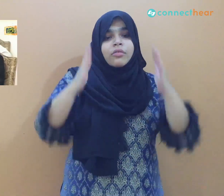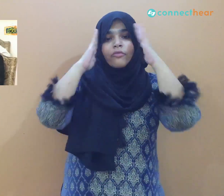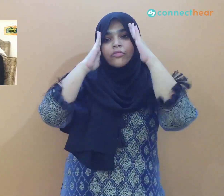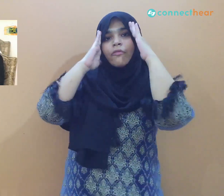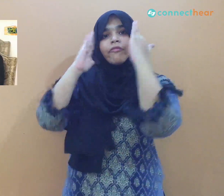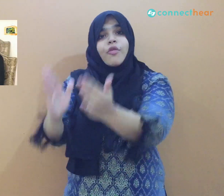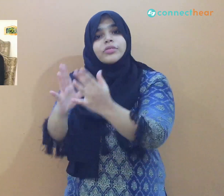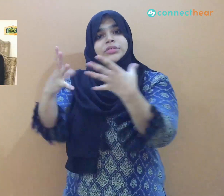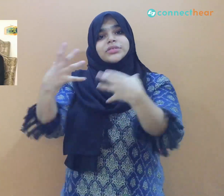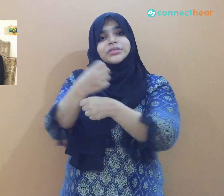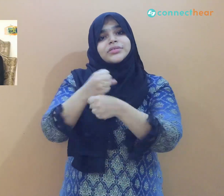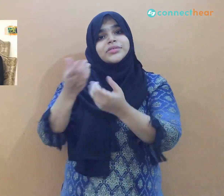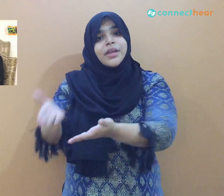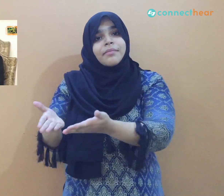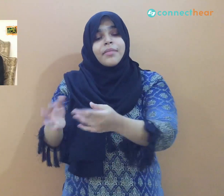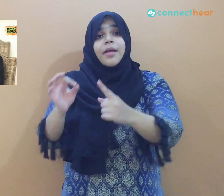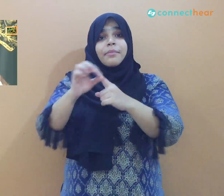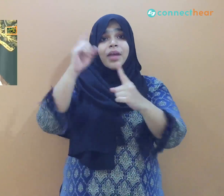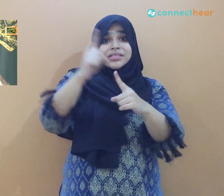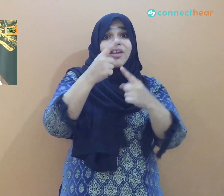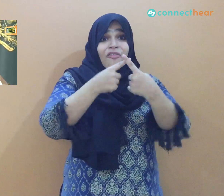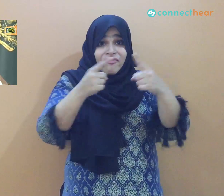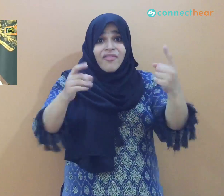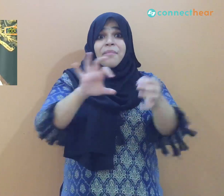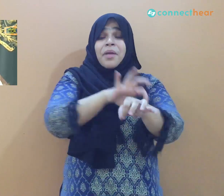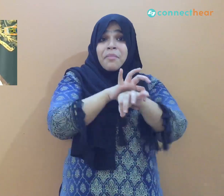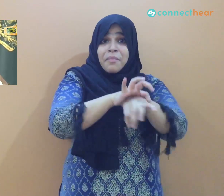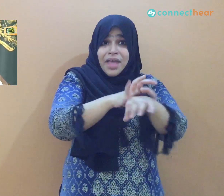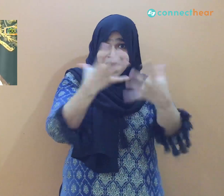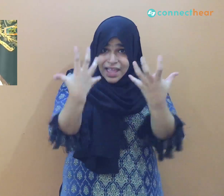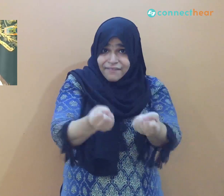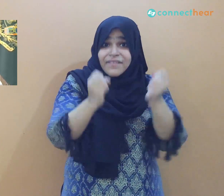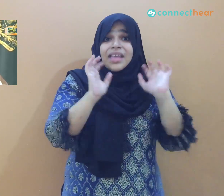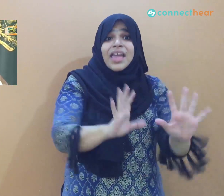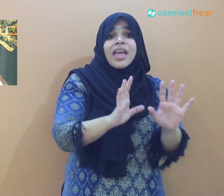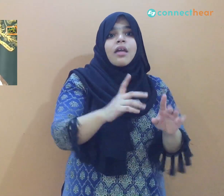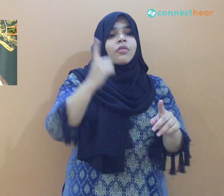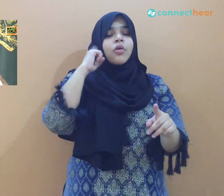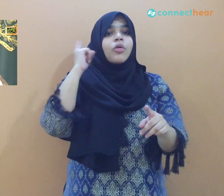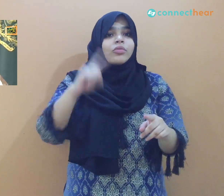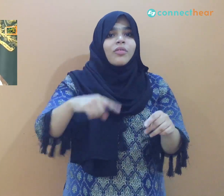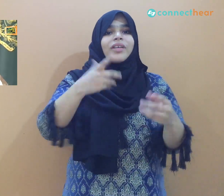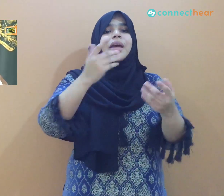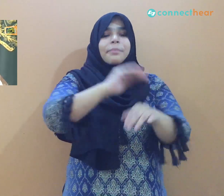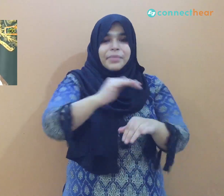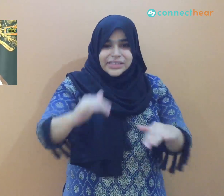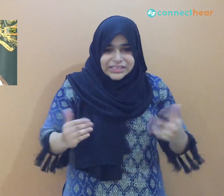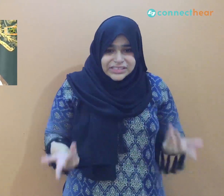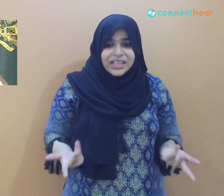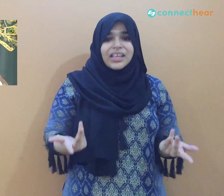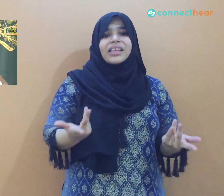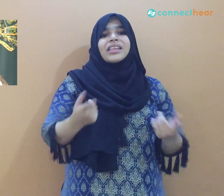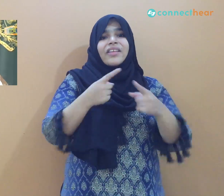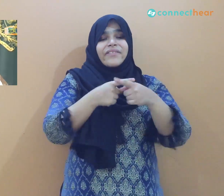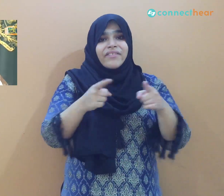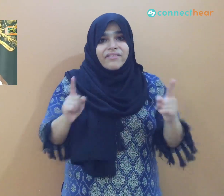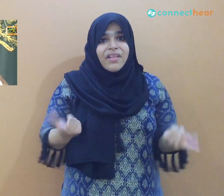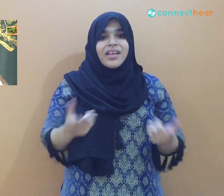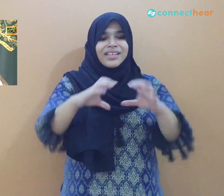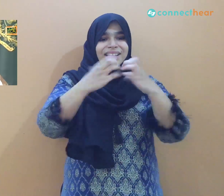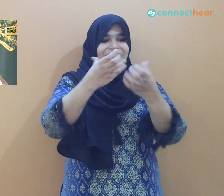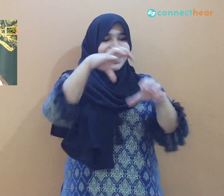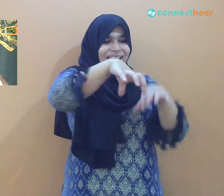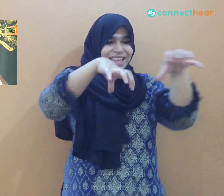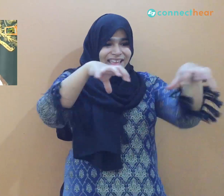طرف, تو اور بھی پاکستان کے اندر بیماریاں ہیں جن کا جو نگلیکٹ ہو رہی ہیں. بچوں کی ایمونائزیشن کیمپینز